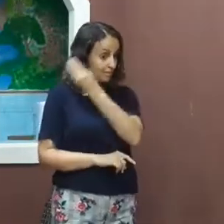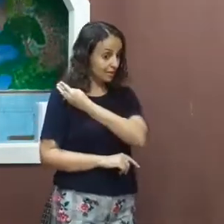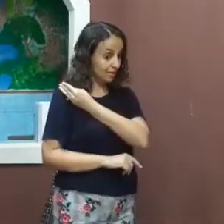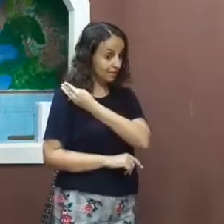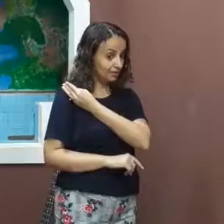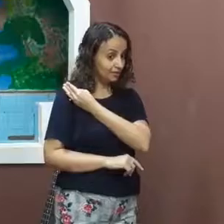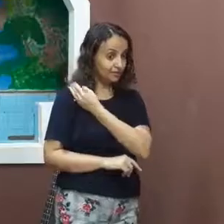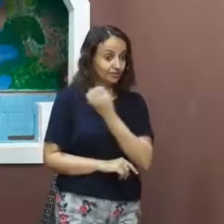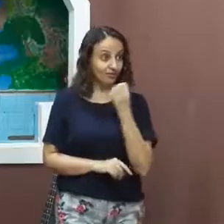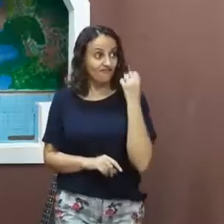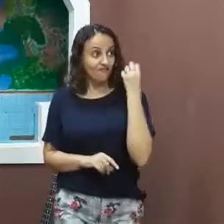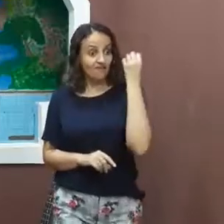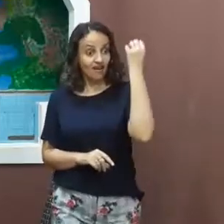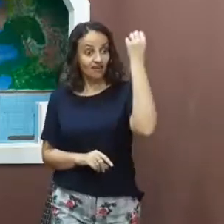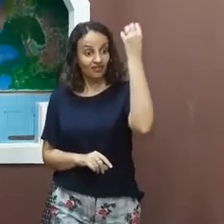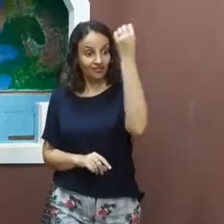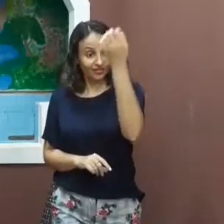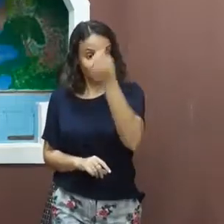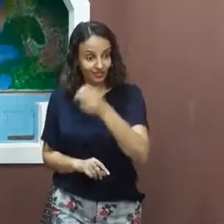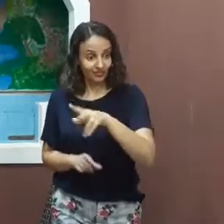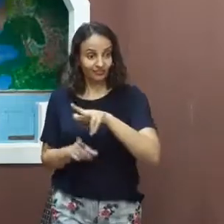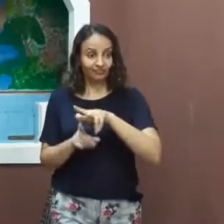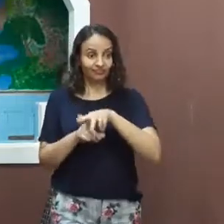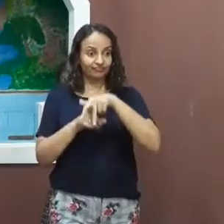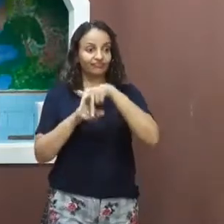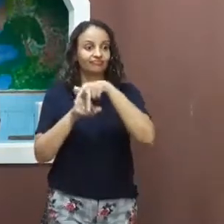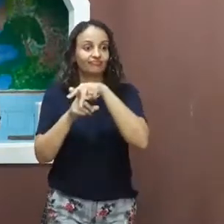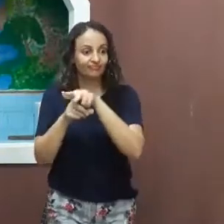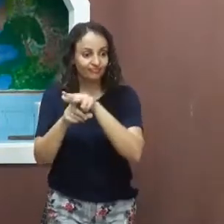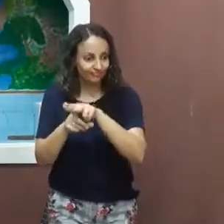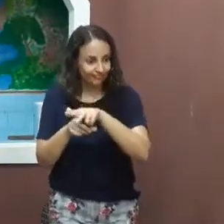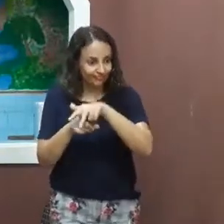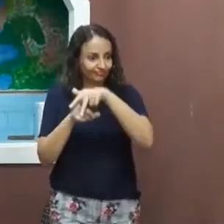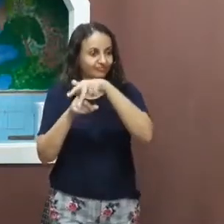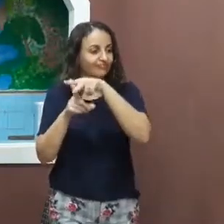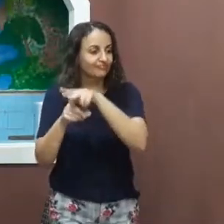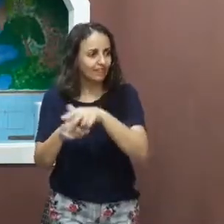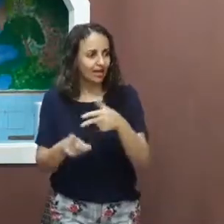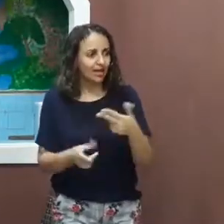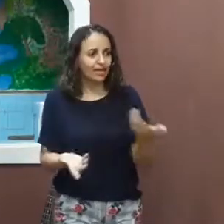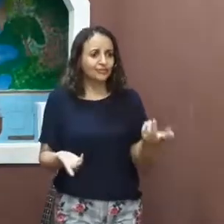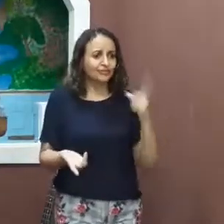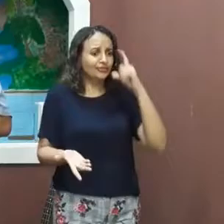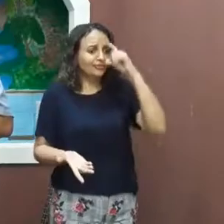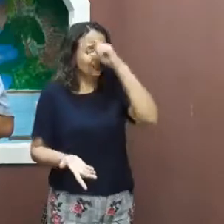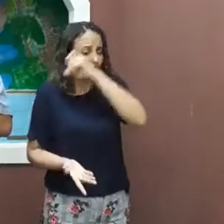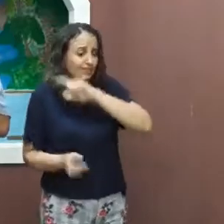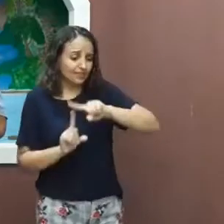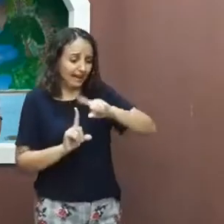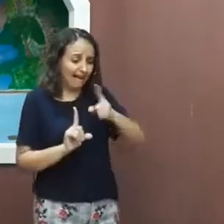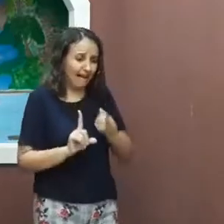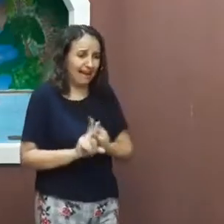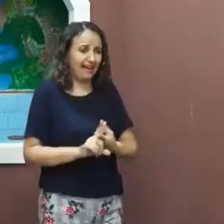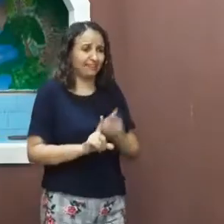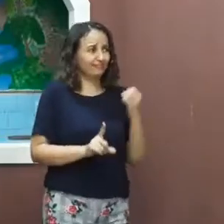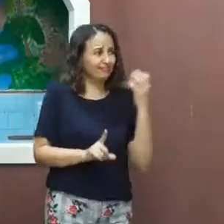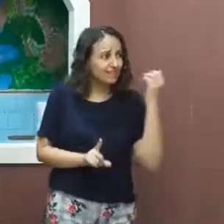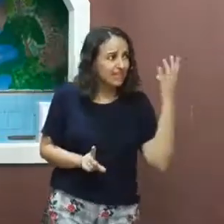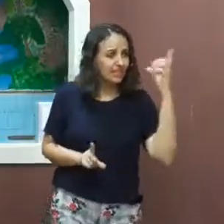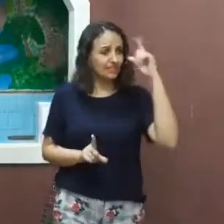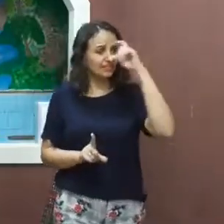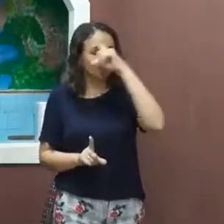aquele recenseamento. Na época que não era muito bom isso para ela estava para dar à luz. Vemos que